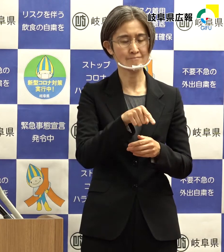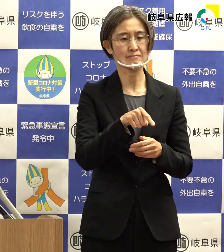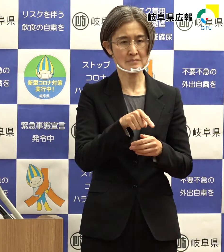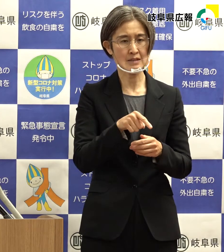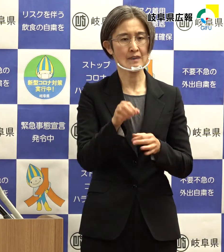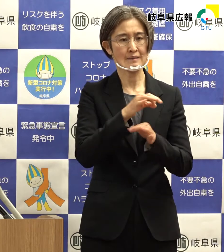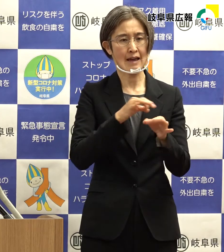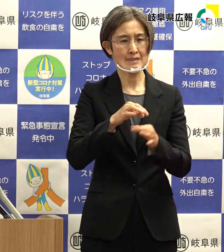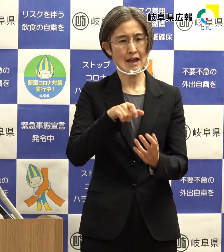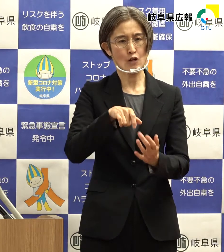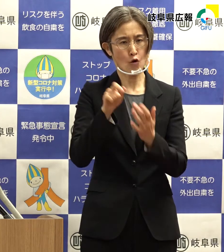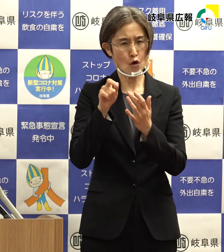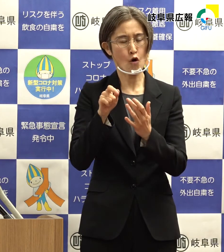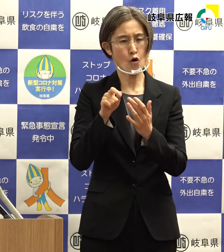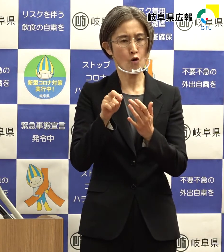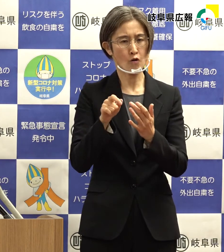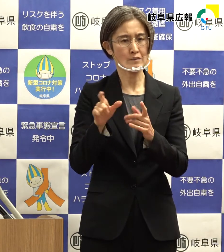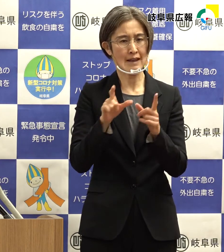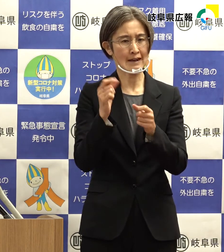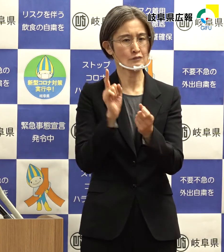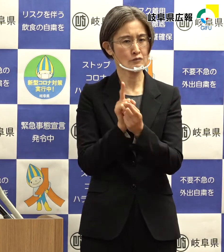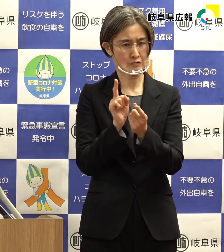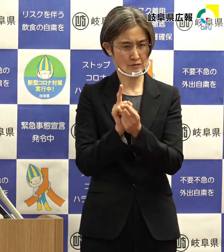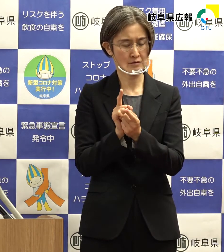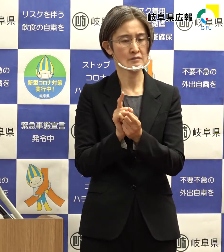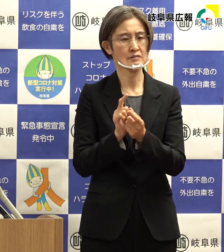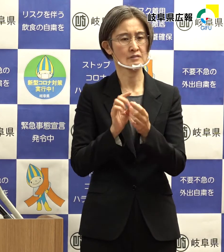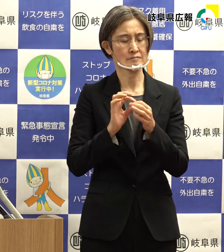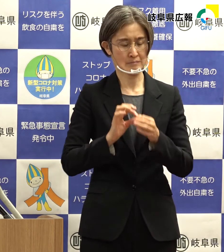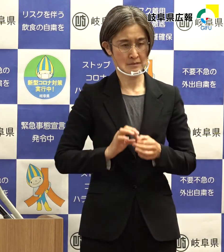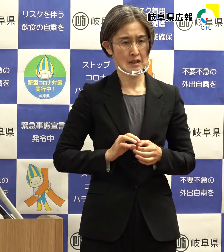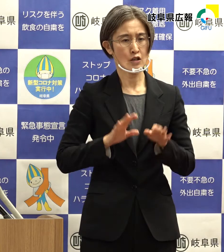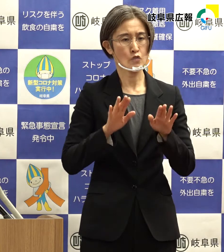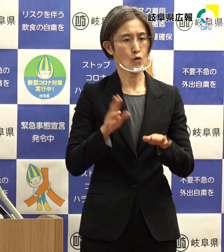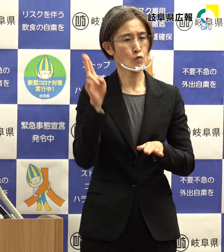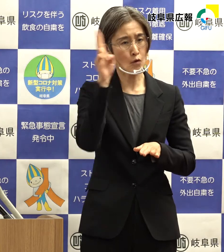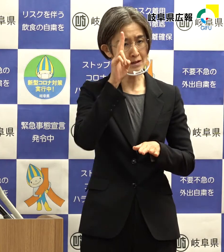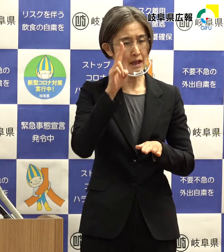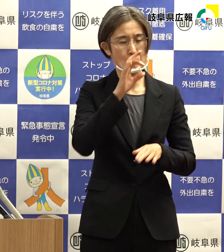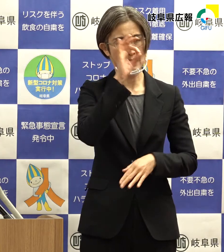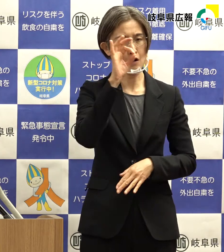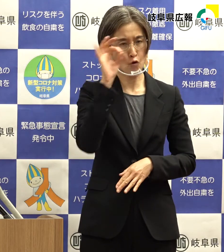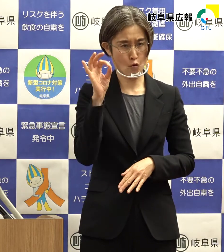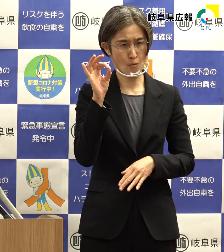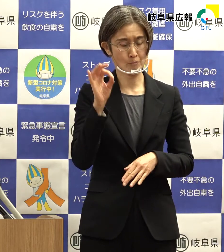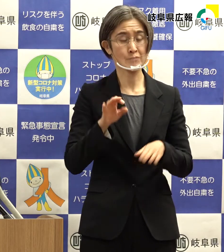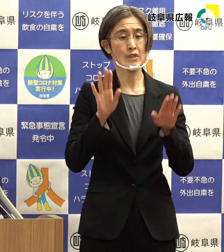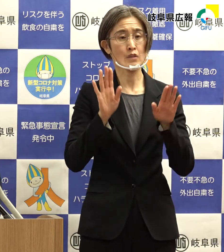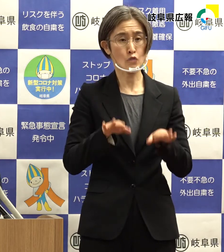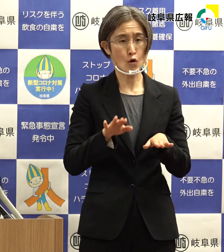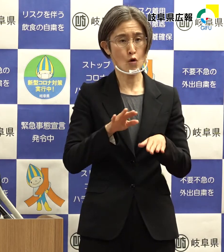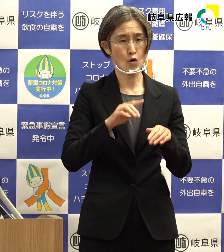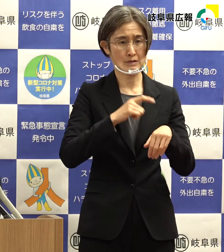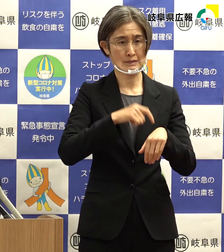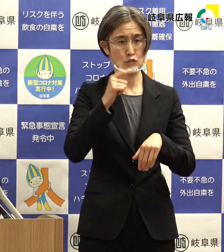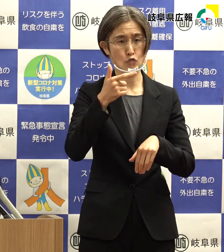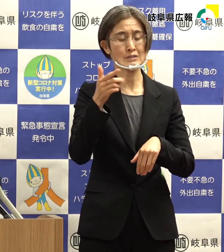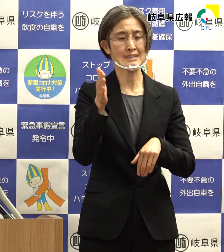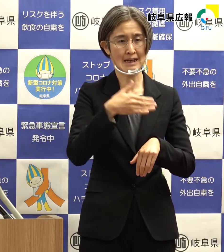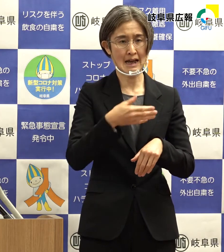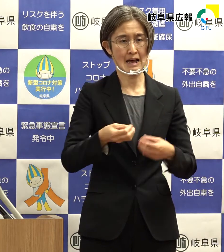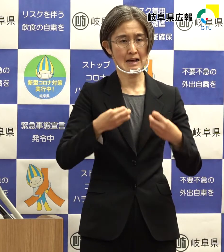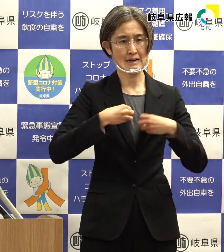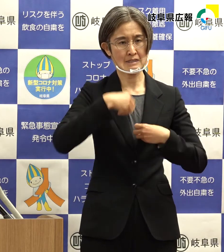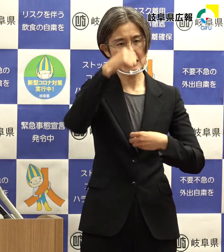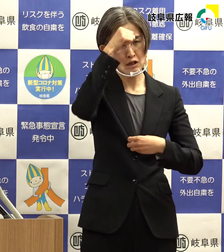生活再生、それから今日の午前中は観光、それから今日の夜6時間になりますが感染症指定医療機関